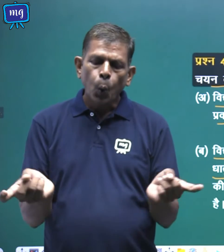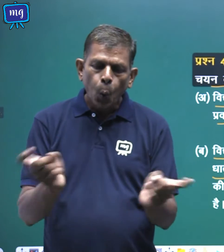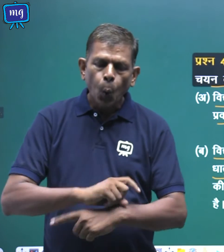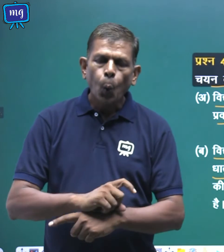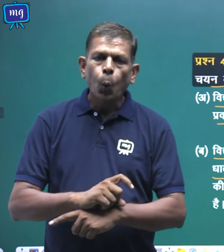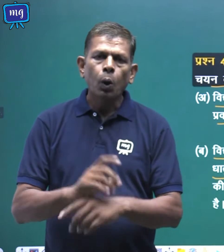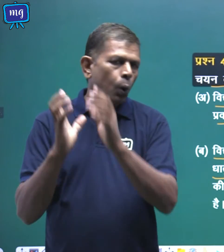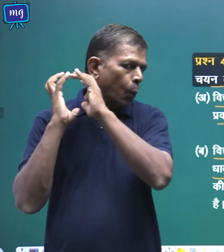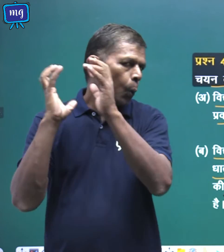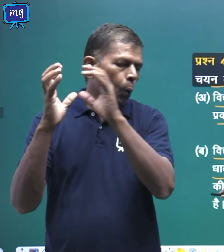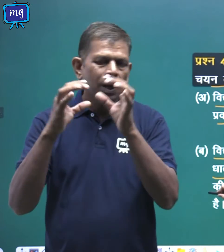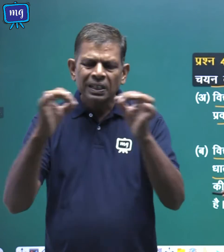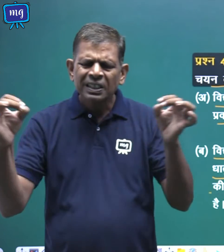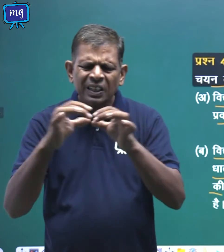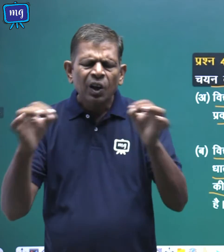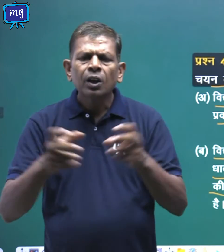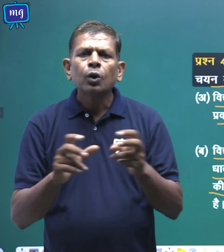जूट की डोरी